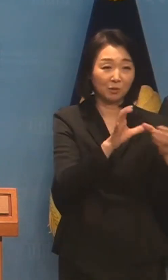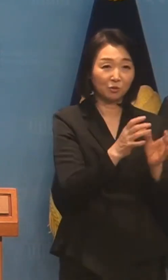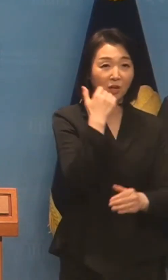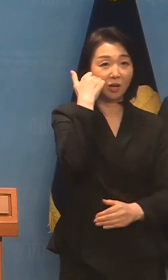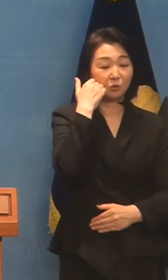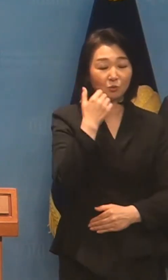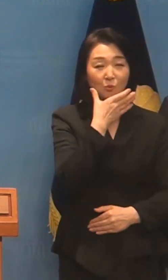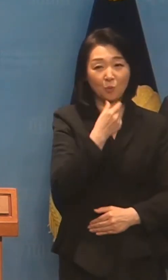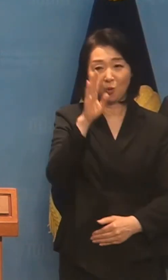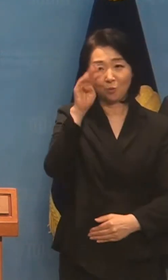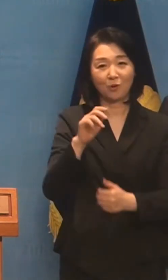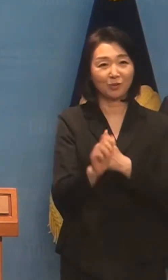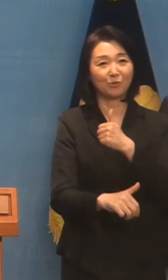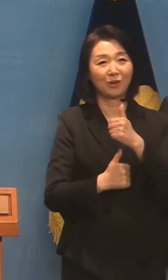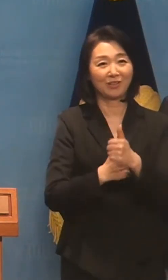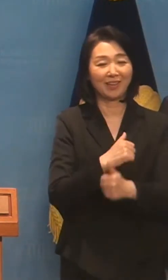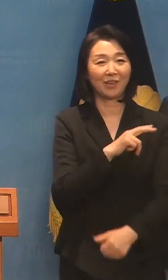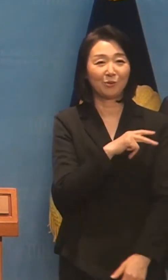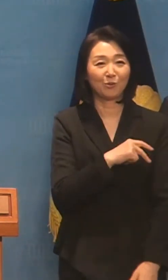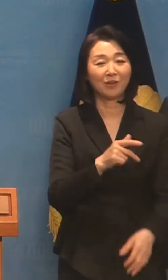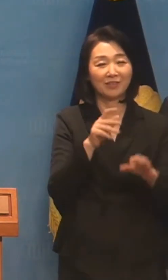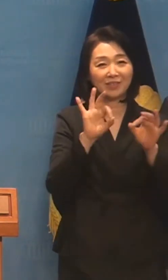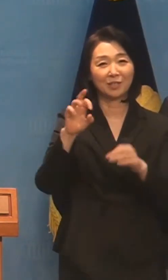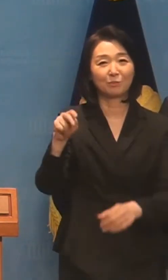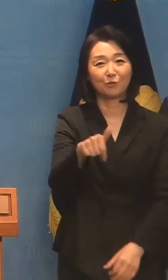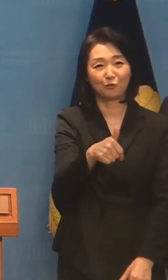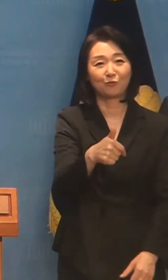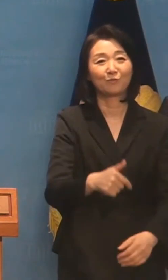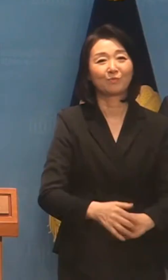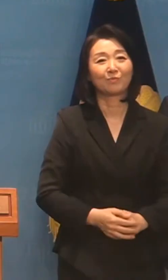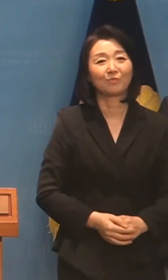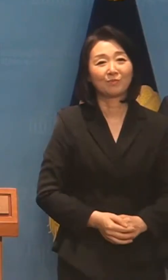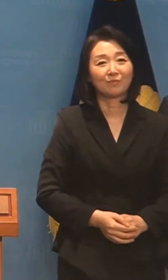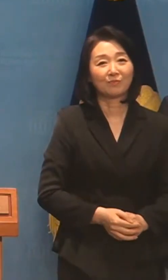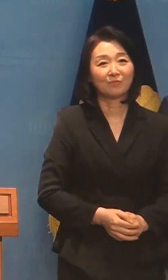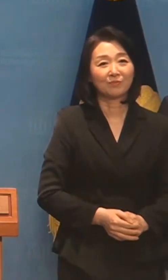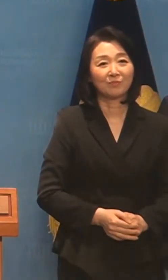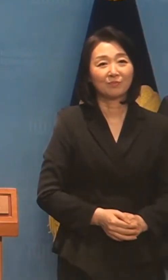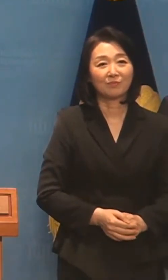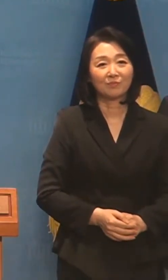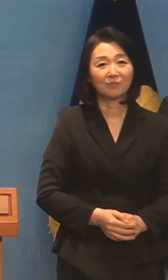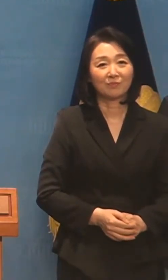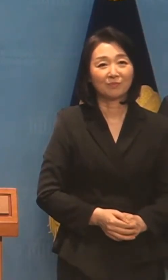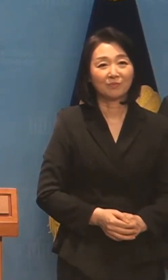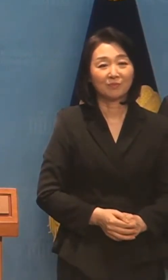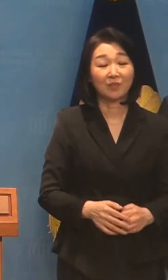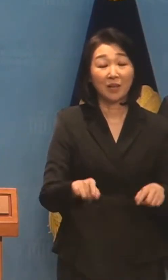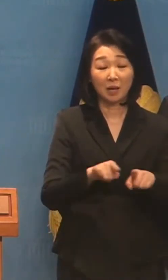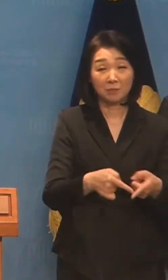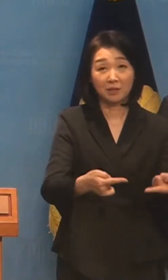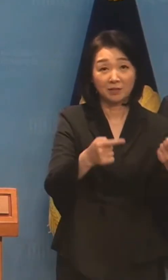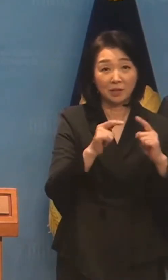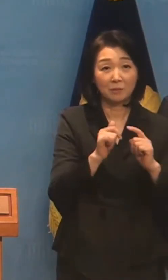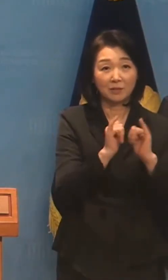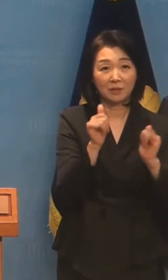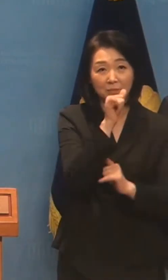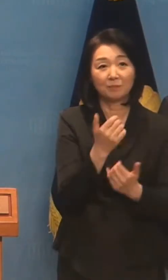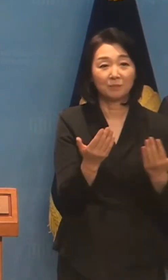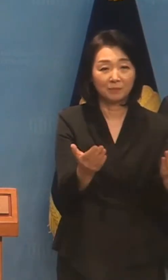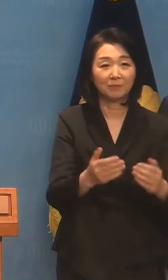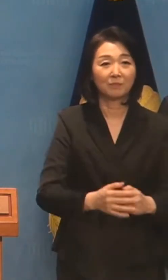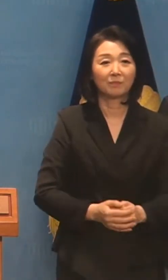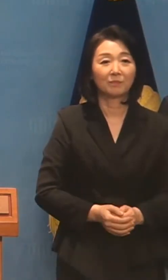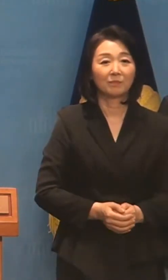더불어민주당 보건복지위원회 국회의원 김윤기입니다. 먼저 같이 하신 분들을 소개해